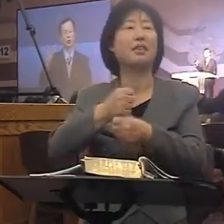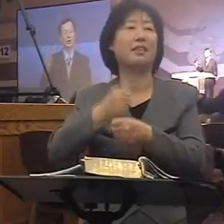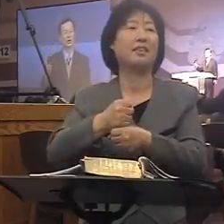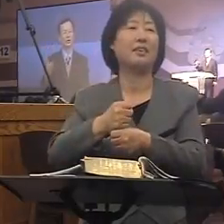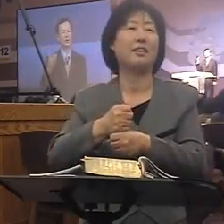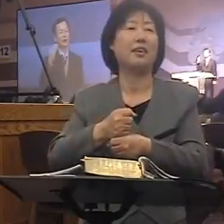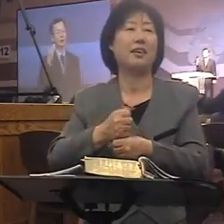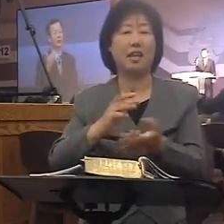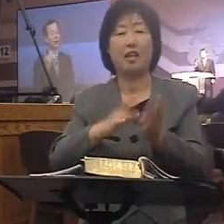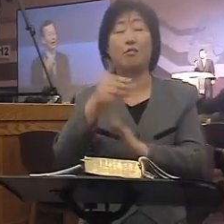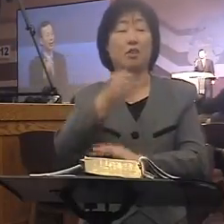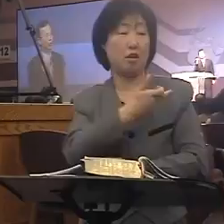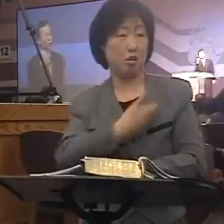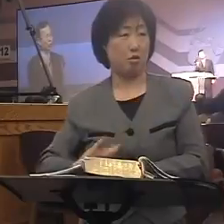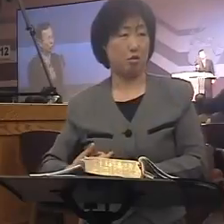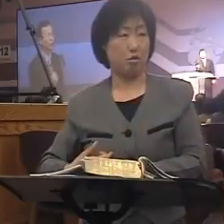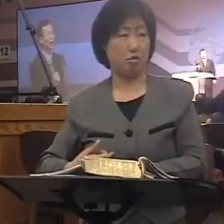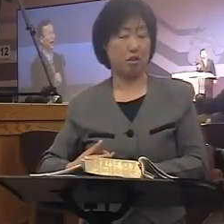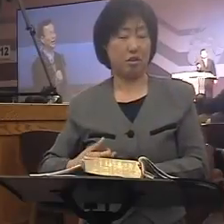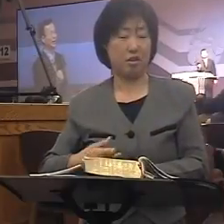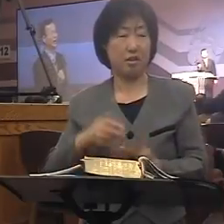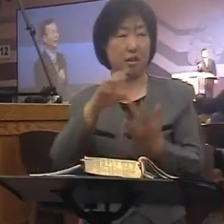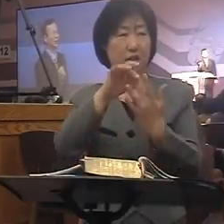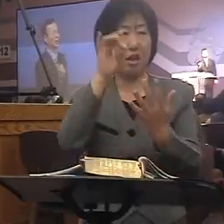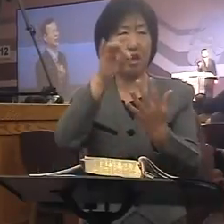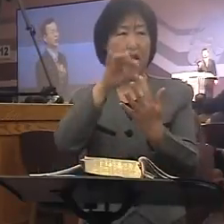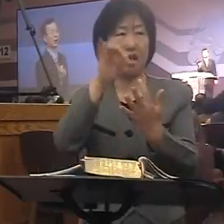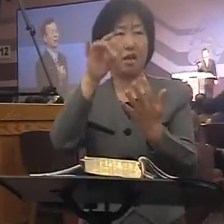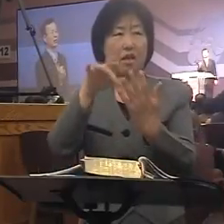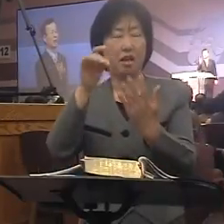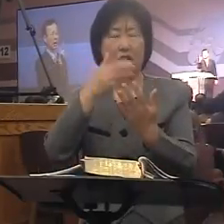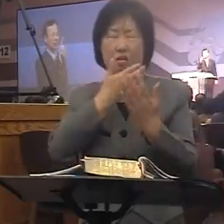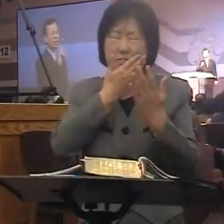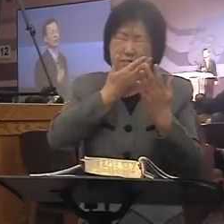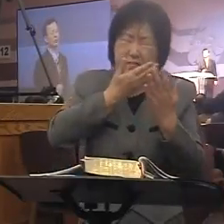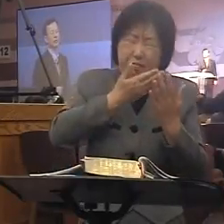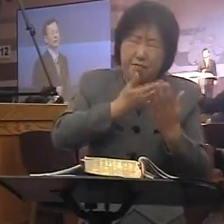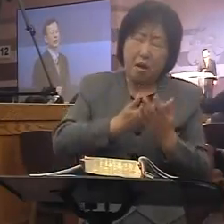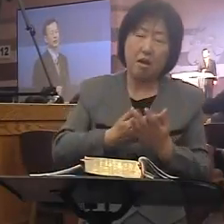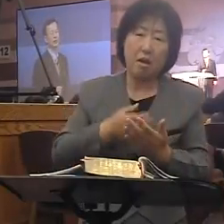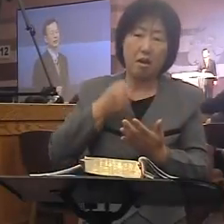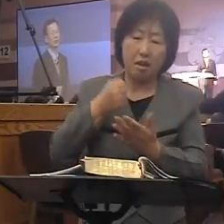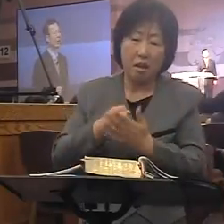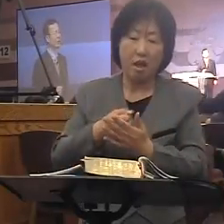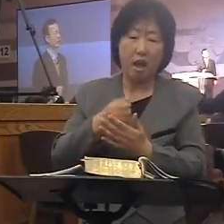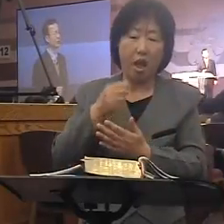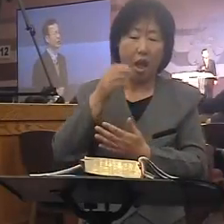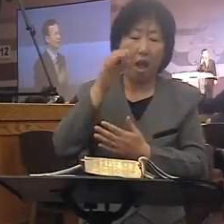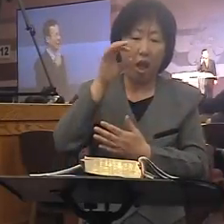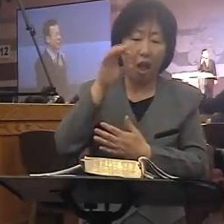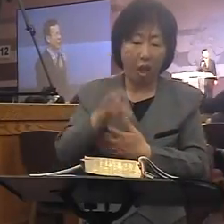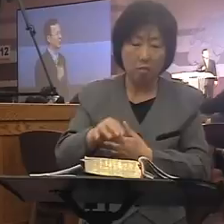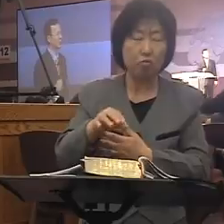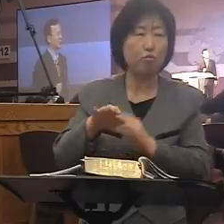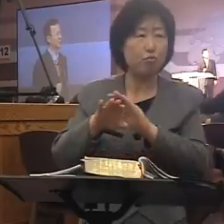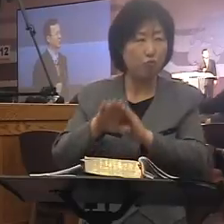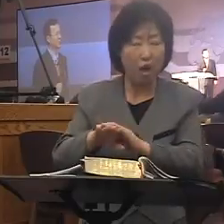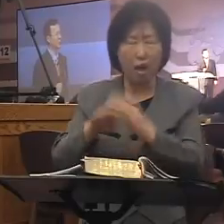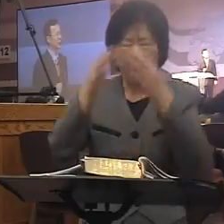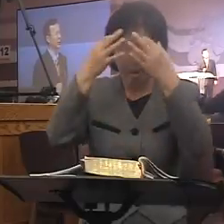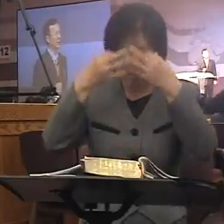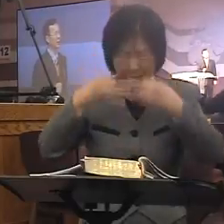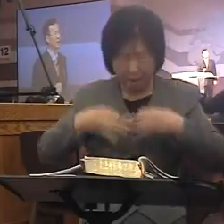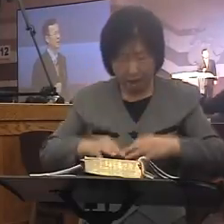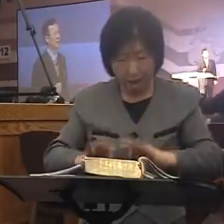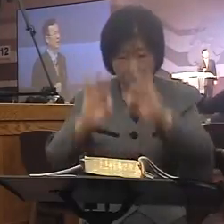제자들, 12제자들 선택하는 중대한 결정을 앞두고 밤을 새우십니다. 누가 보면 밤을 새우십니다.